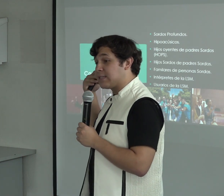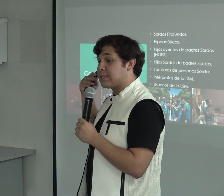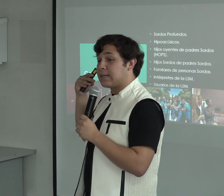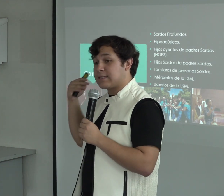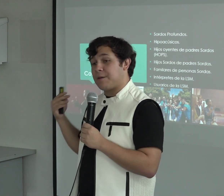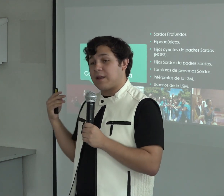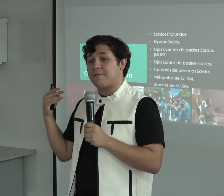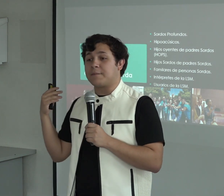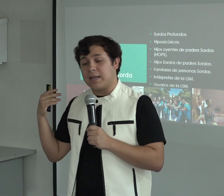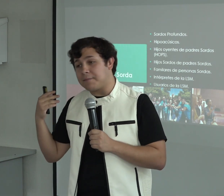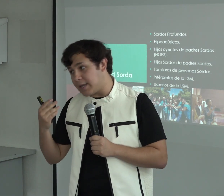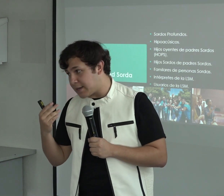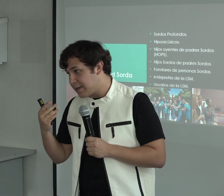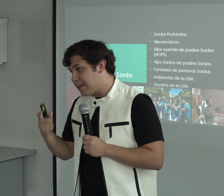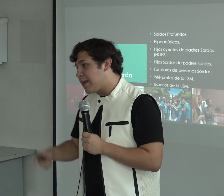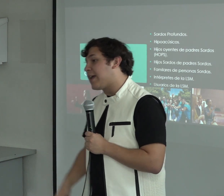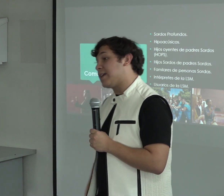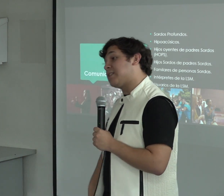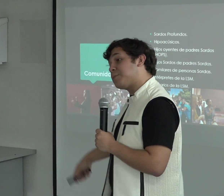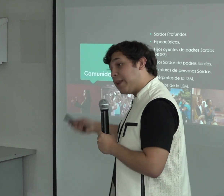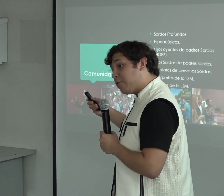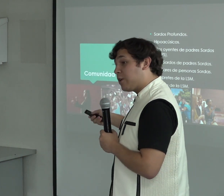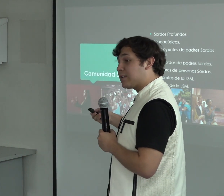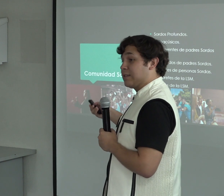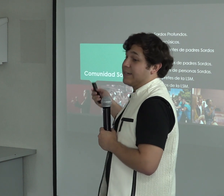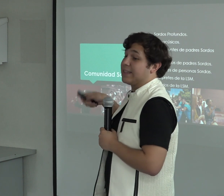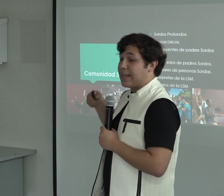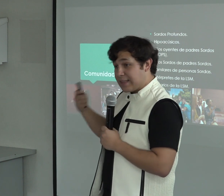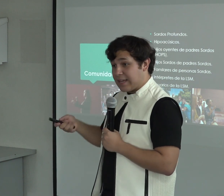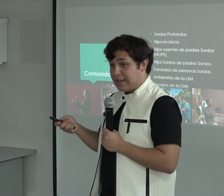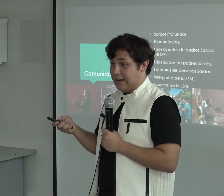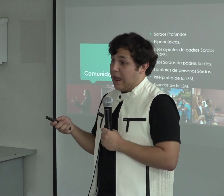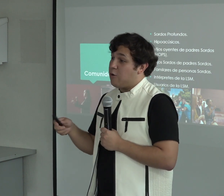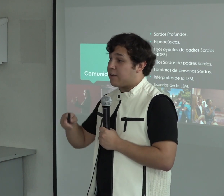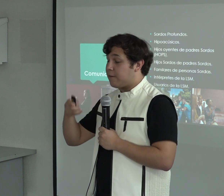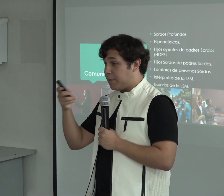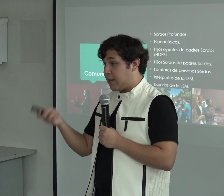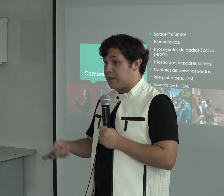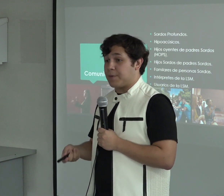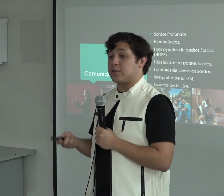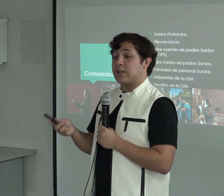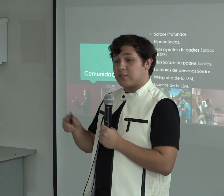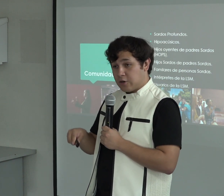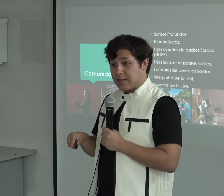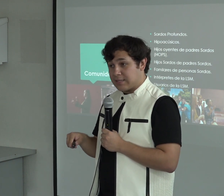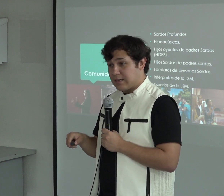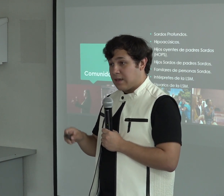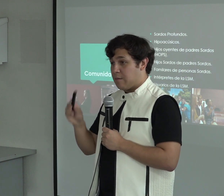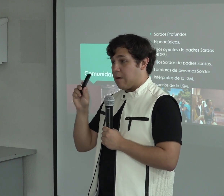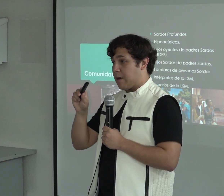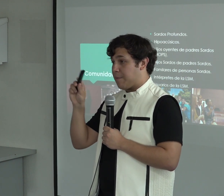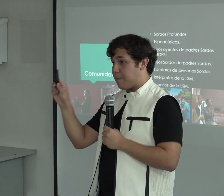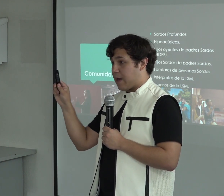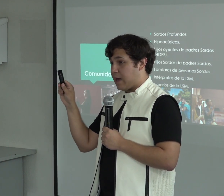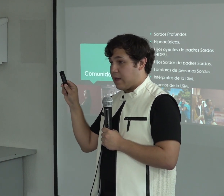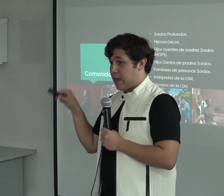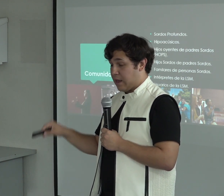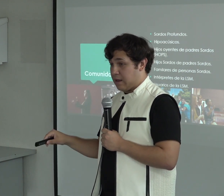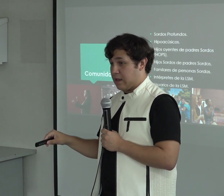francesa que se llama La familia Bélier. Estas películas retratan a una familia de personas sordas, mamá, papá